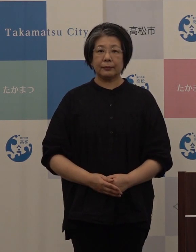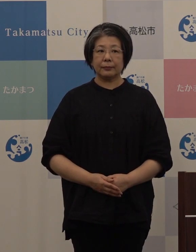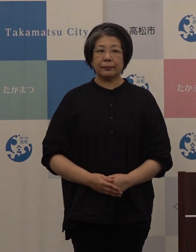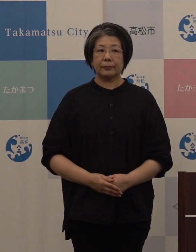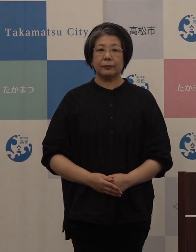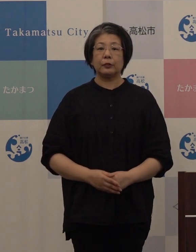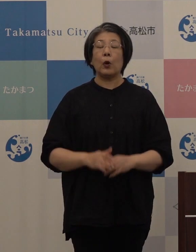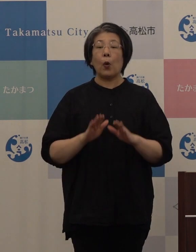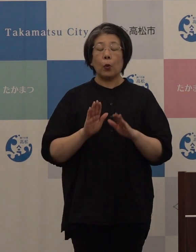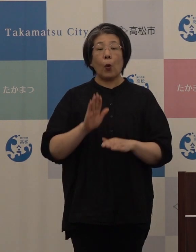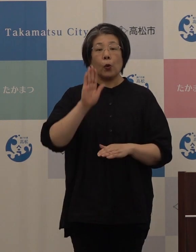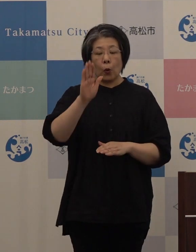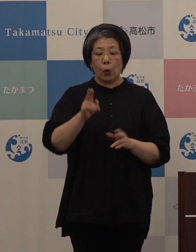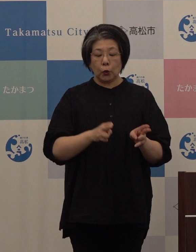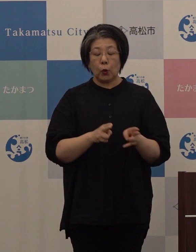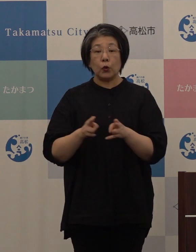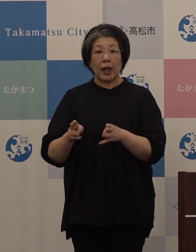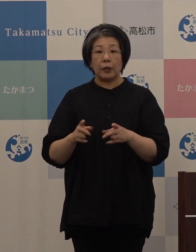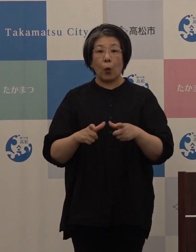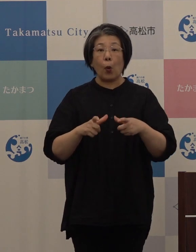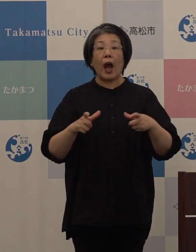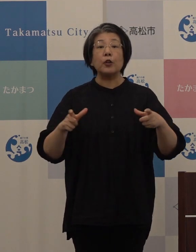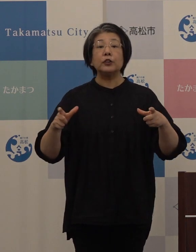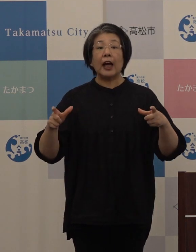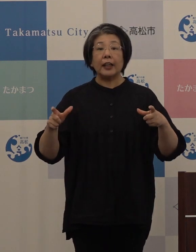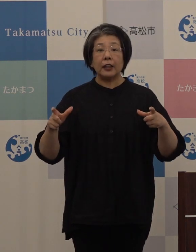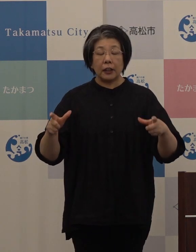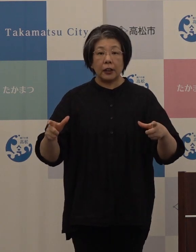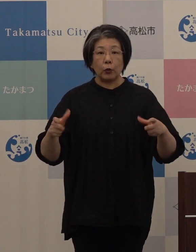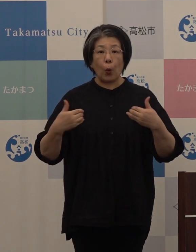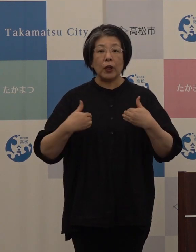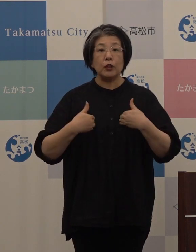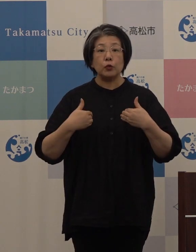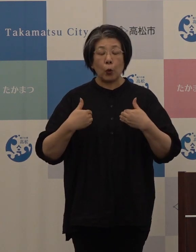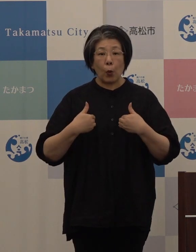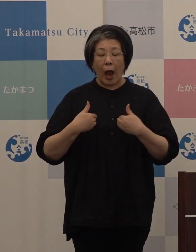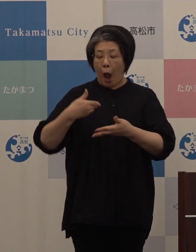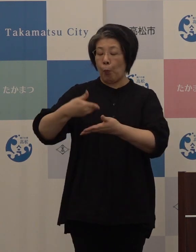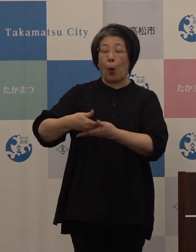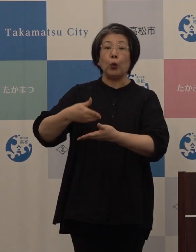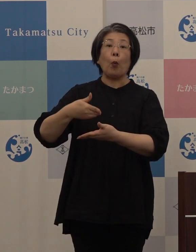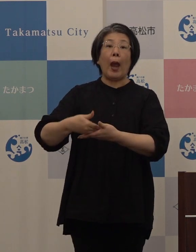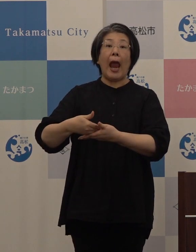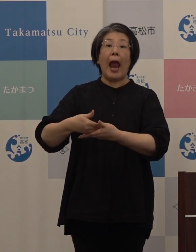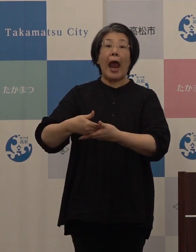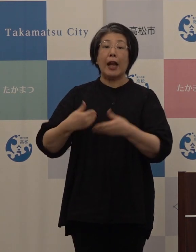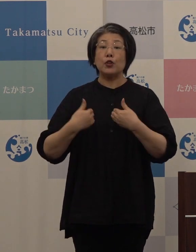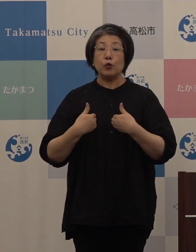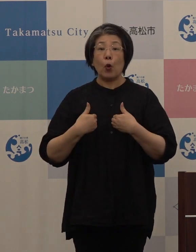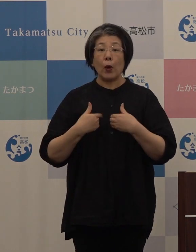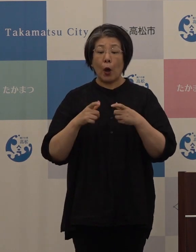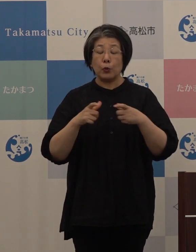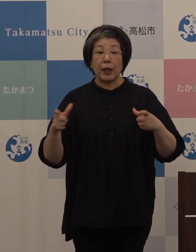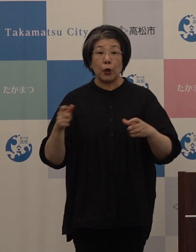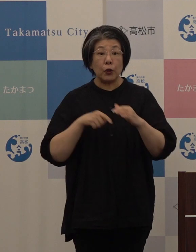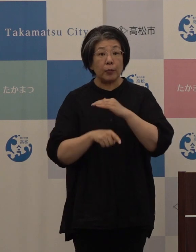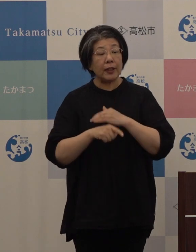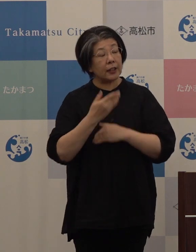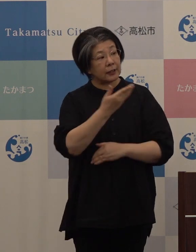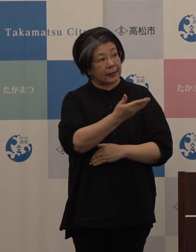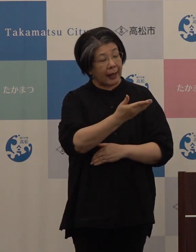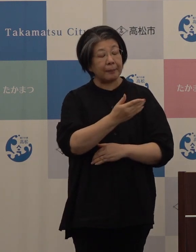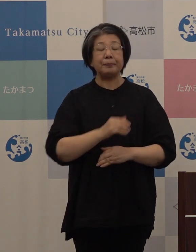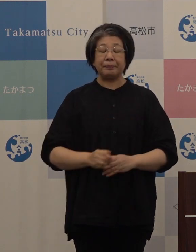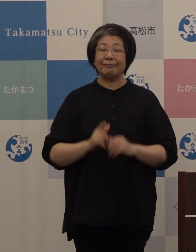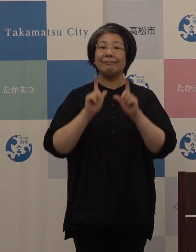なに拡大していこうというのは、やはりそれだけのニーズが高まっていっているという部分の認識からなんでしょうか、いかがでしょうか。 はい、非